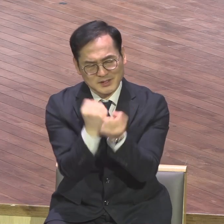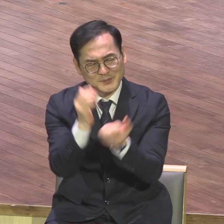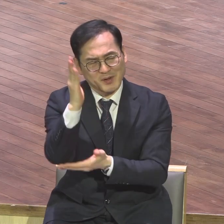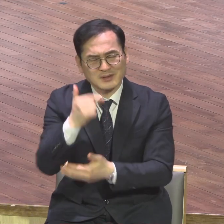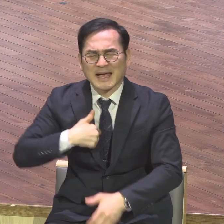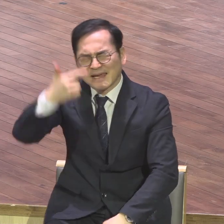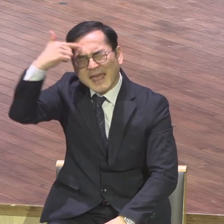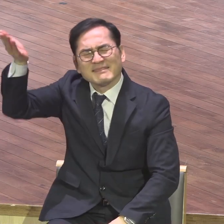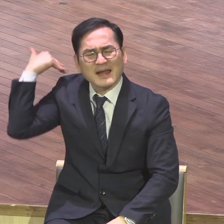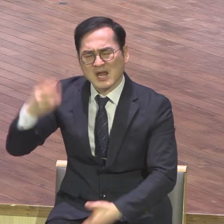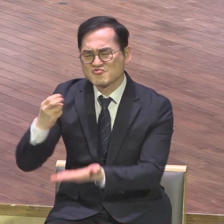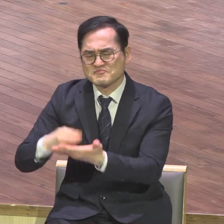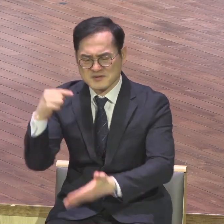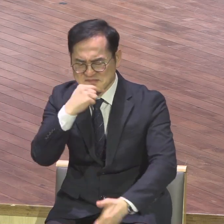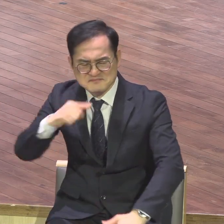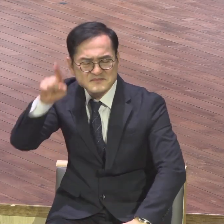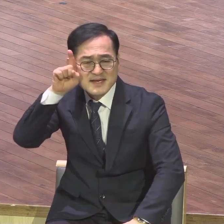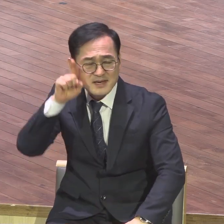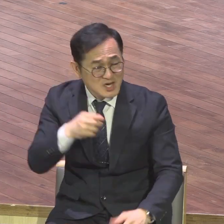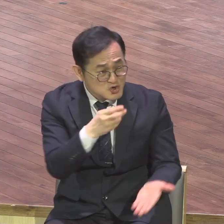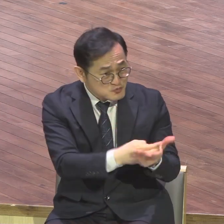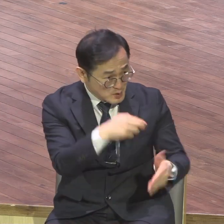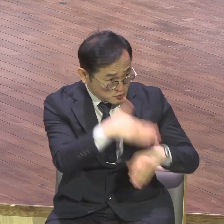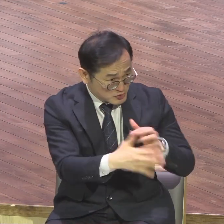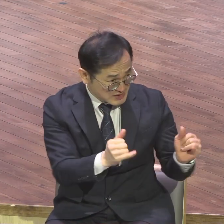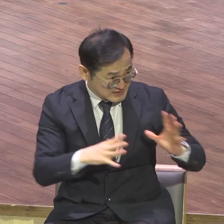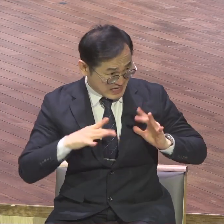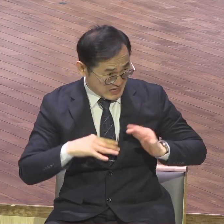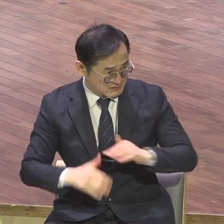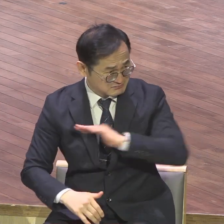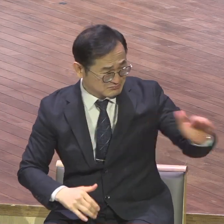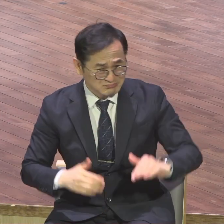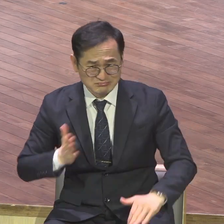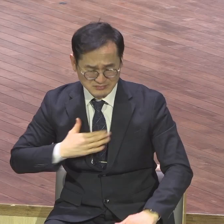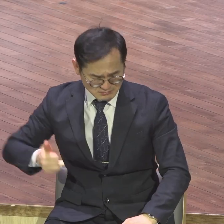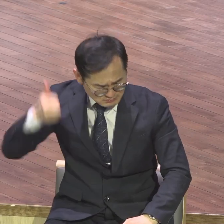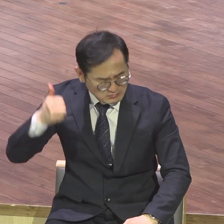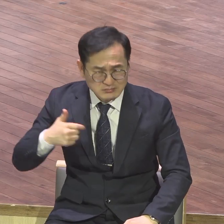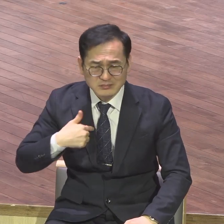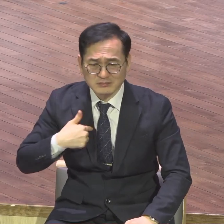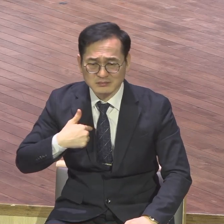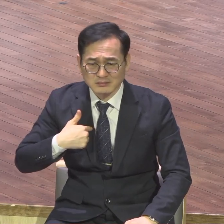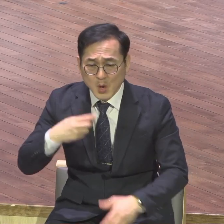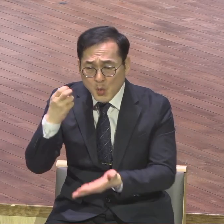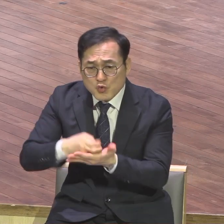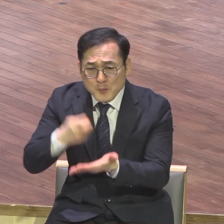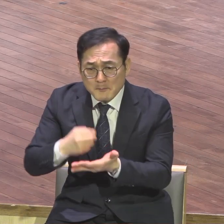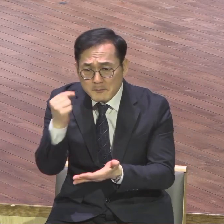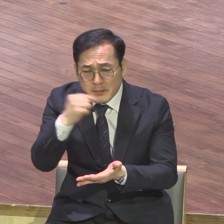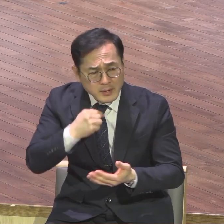언급하면서 지금 율법주의자들이 지금 자랑하고 있는 저거 이상으로 나는 원래